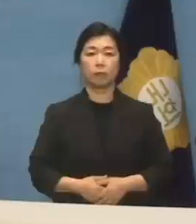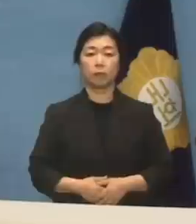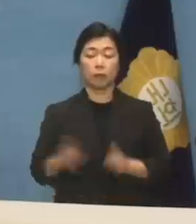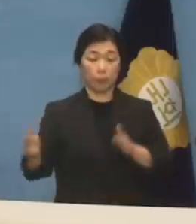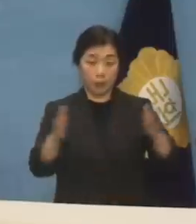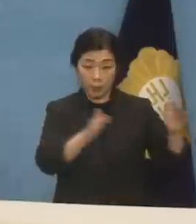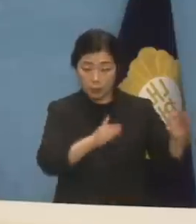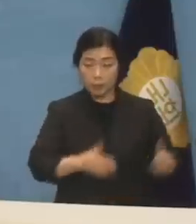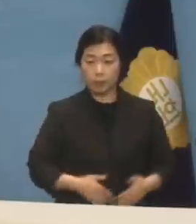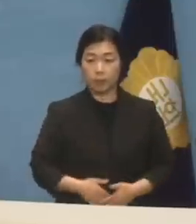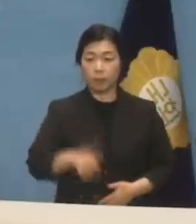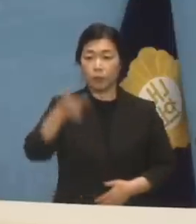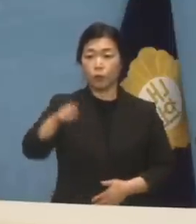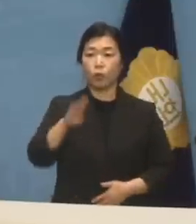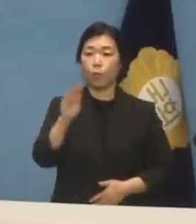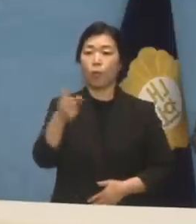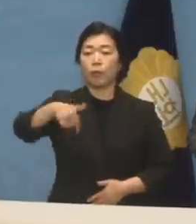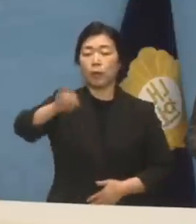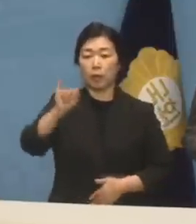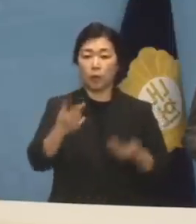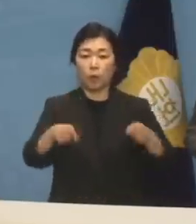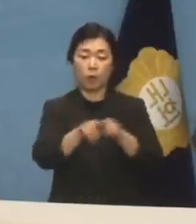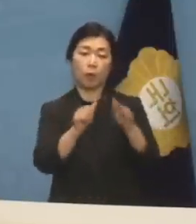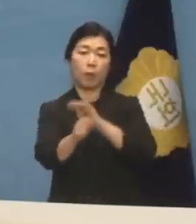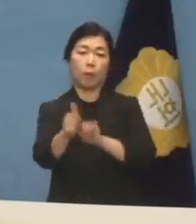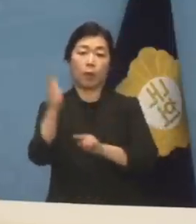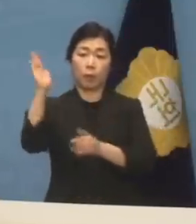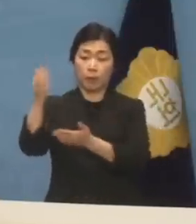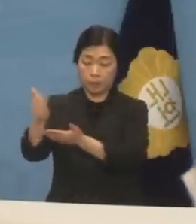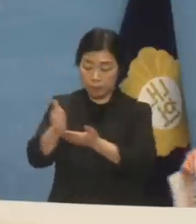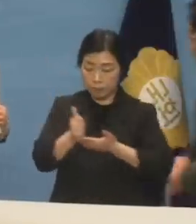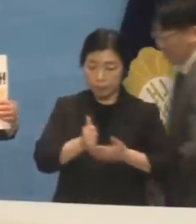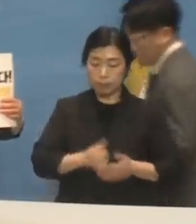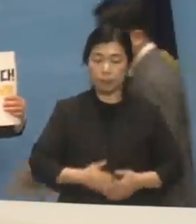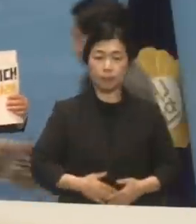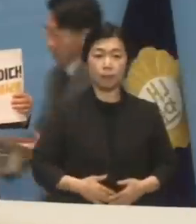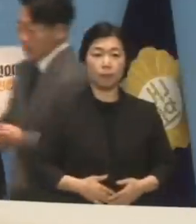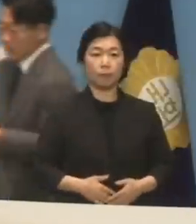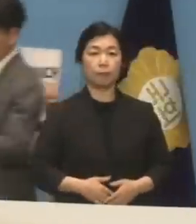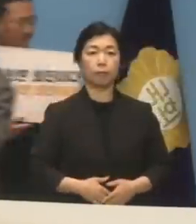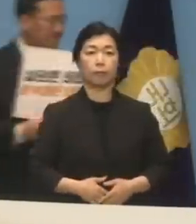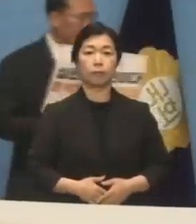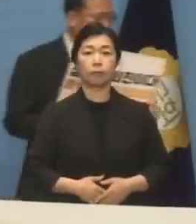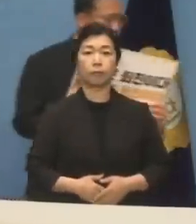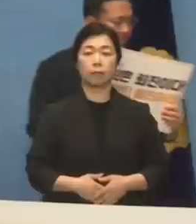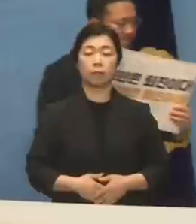네, 바로 이어서요. 그 구본기 공동대표님 말씀 듣도록 하겠습니다.